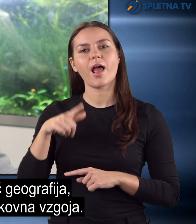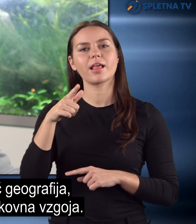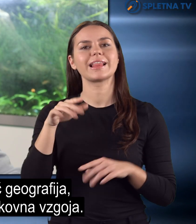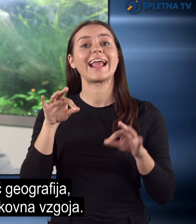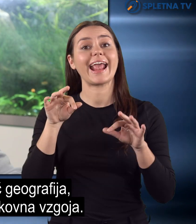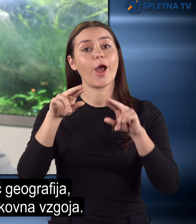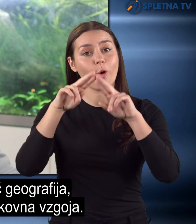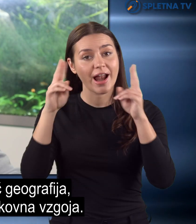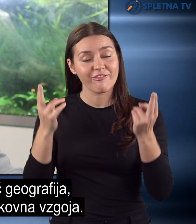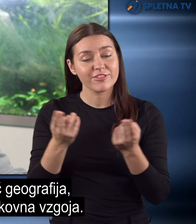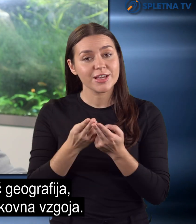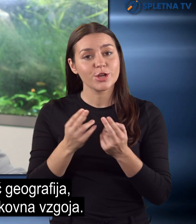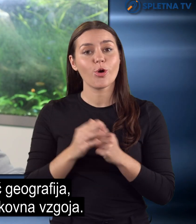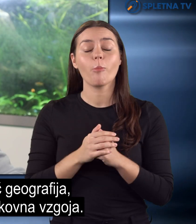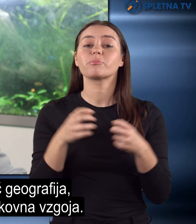geografija,